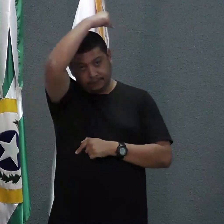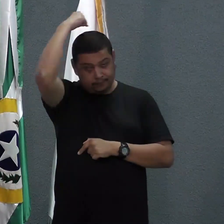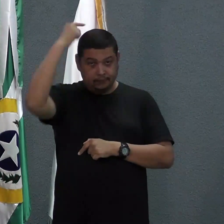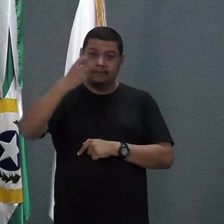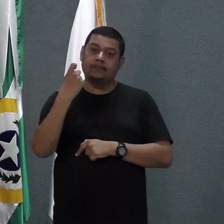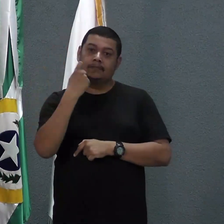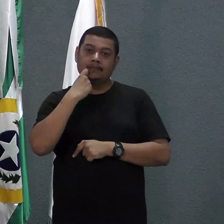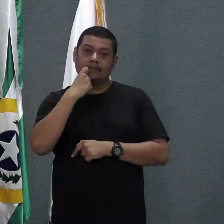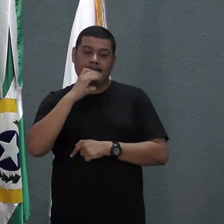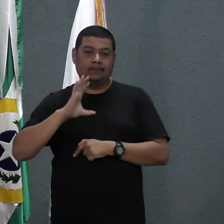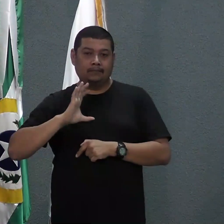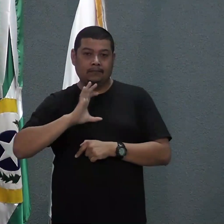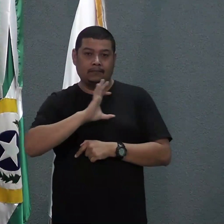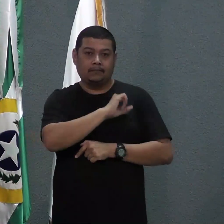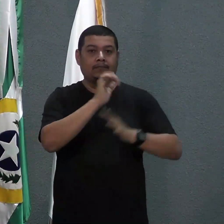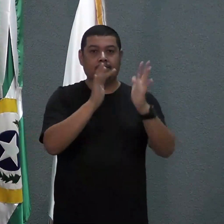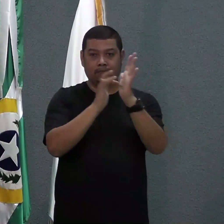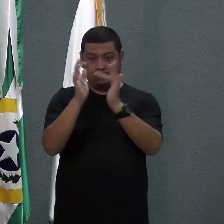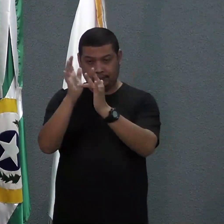Sexta-feira da Paixão.